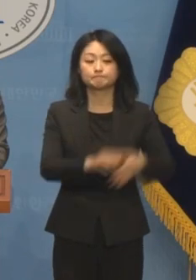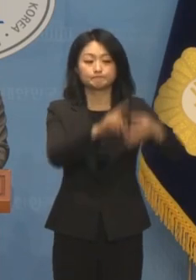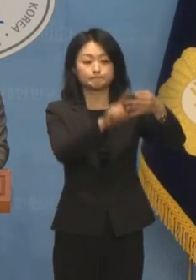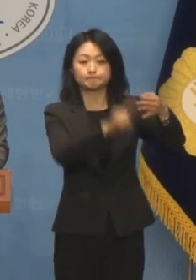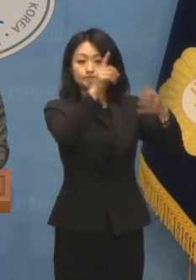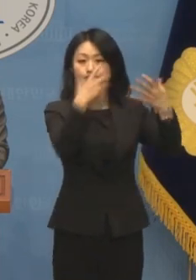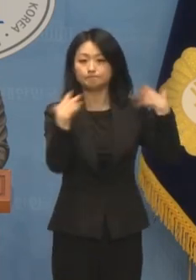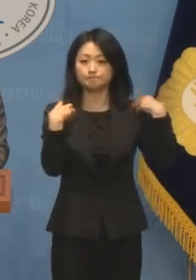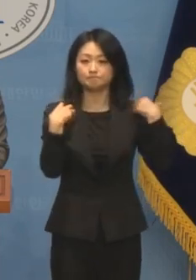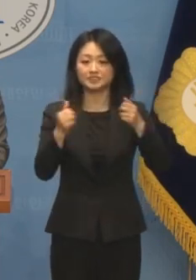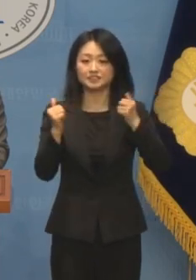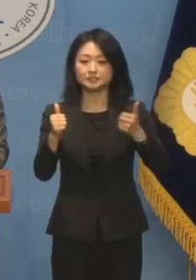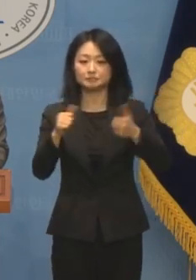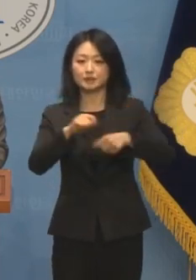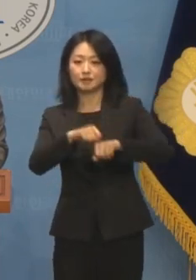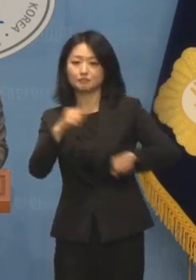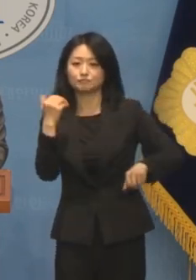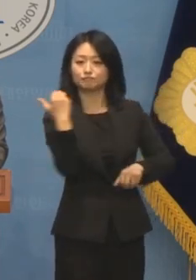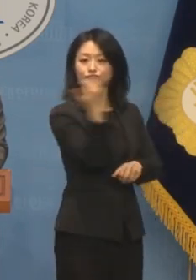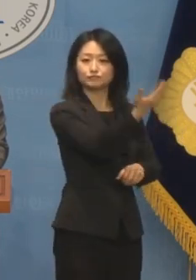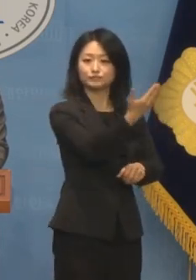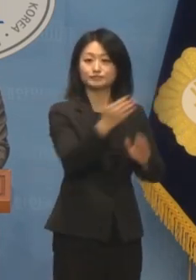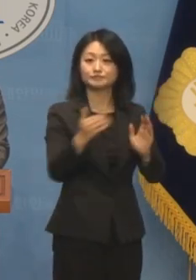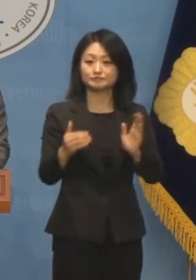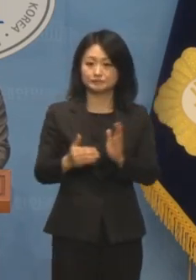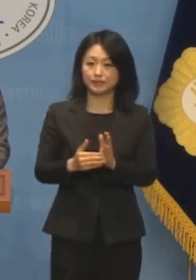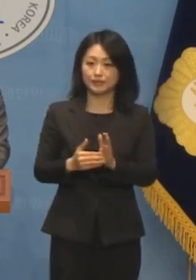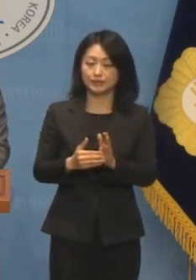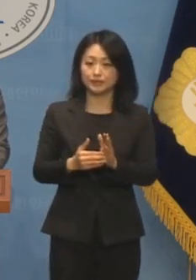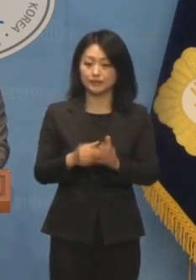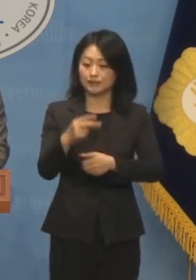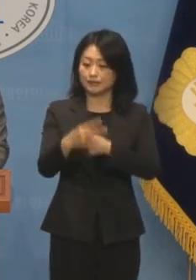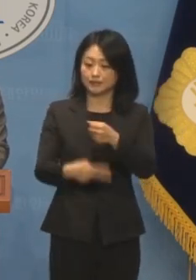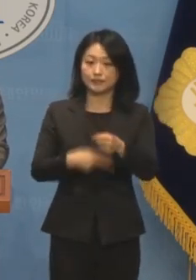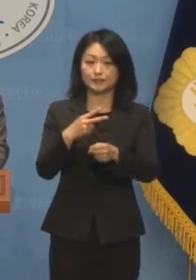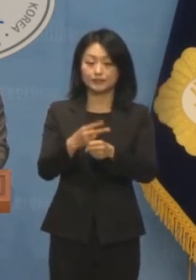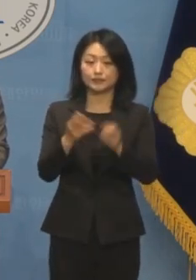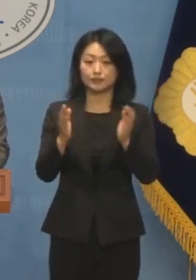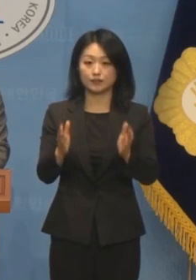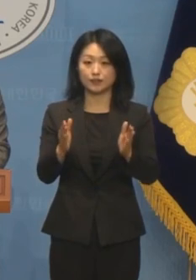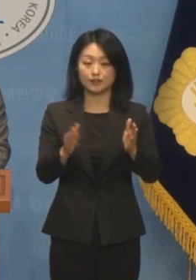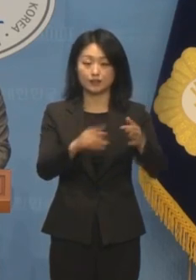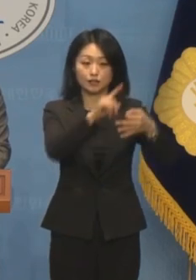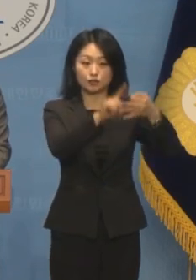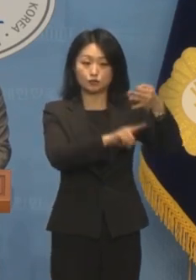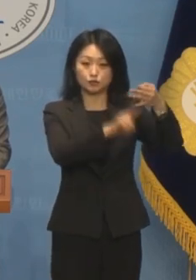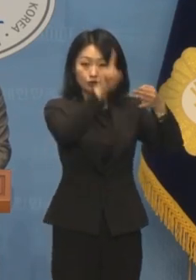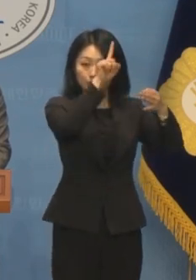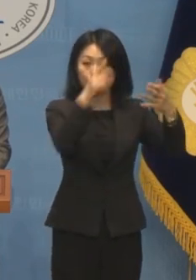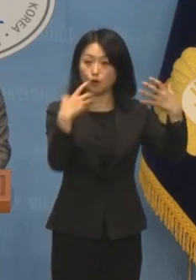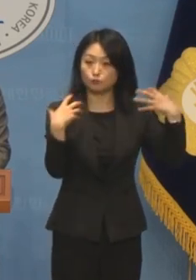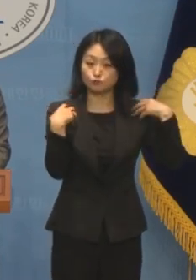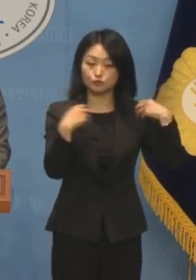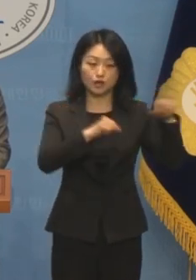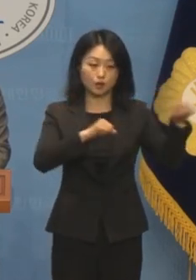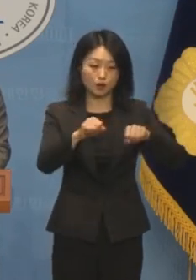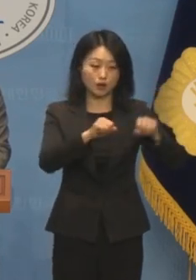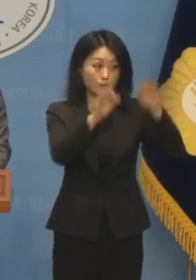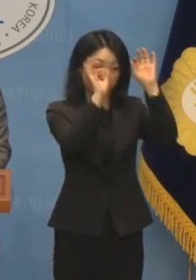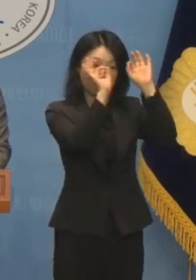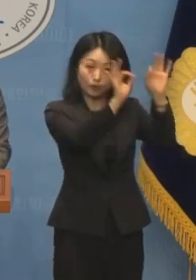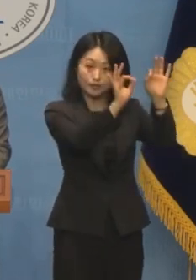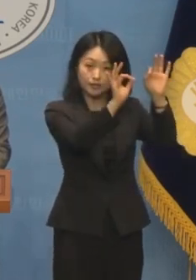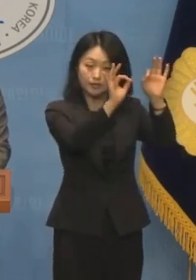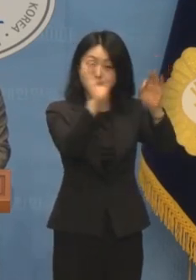정권 심판의 깃발을 들어주셨습니다. 지난 2년간 윤석열 정권이 해온 일들을 보니